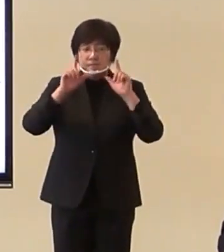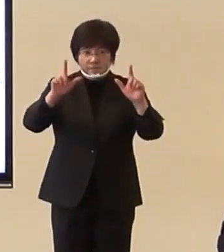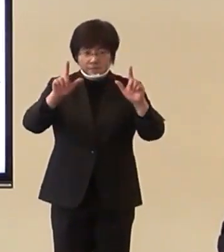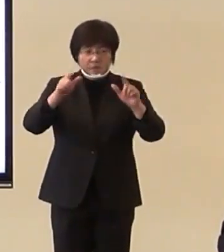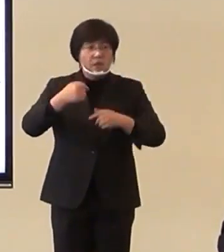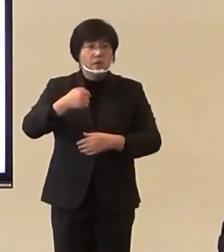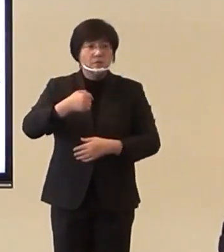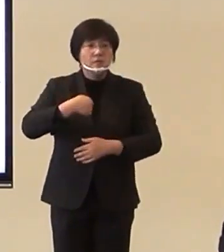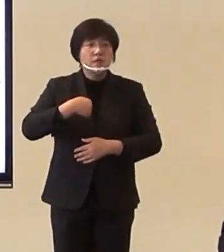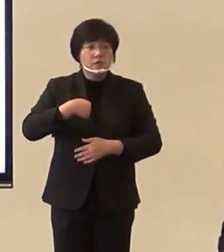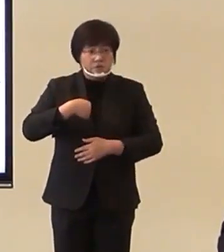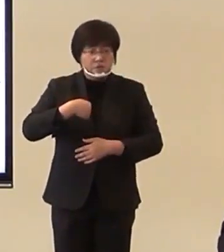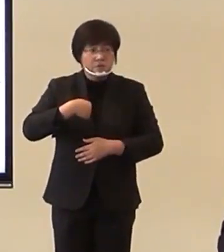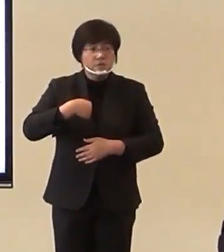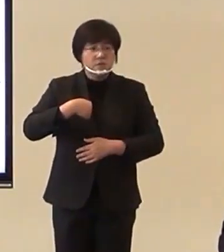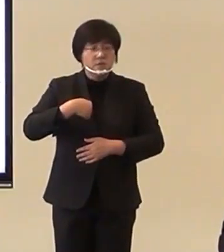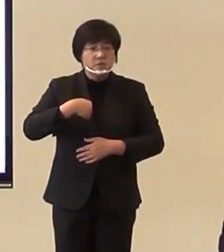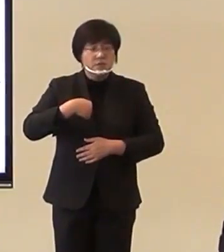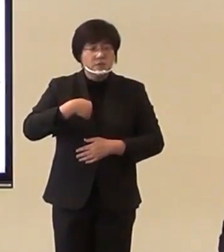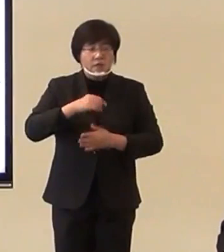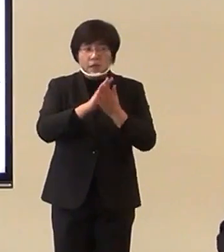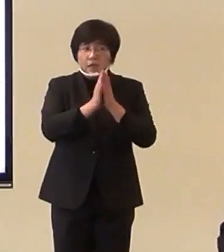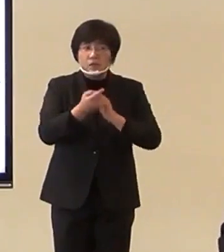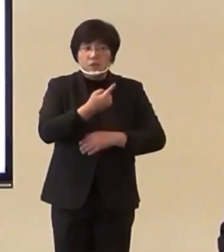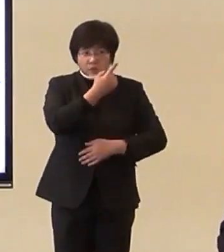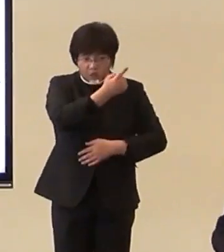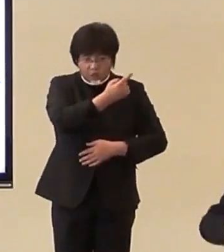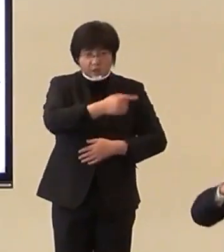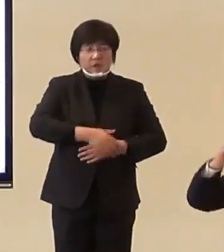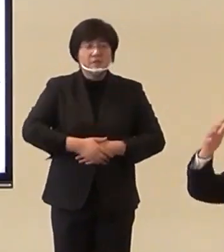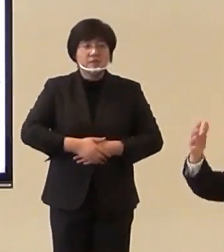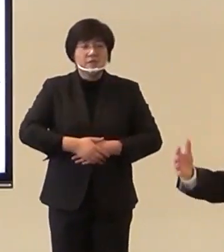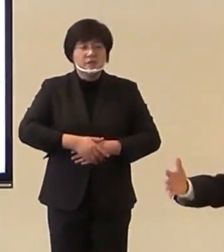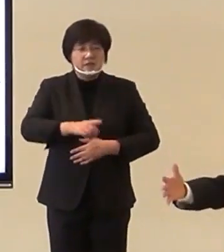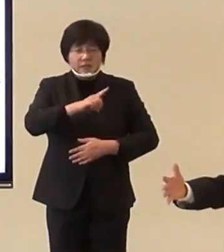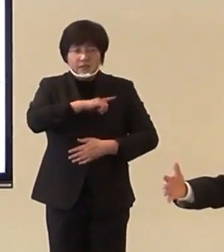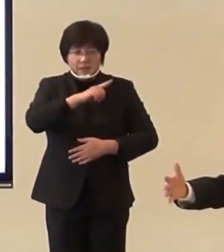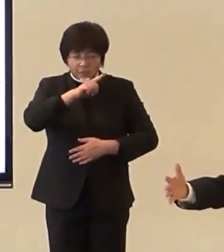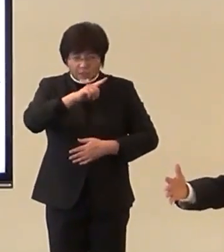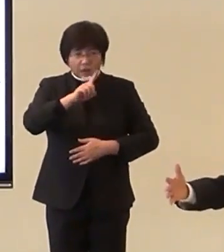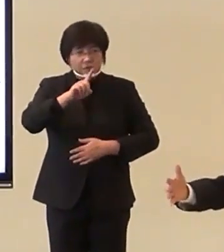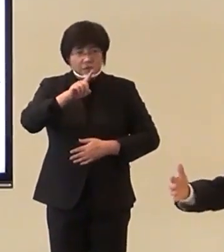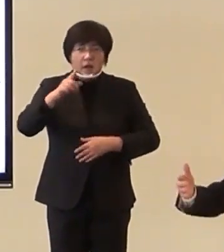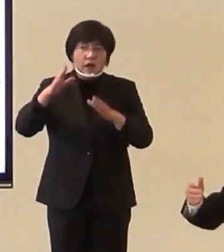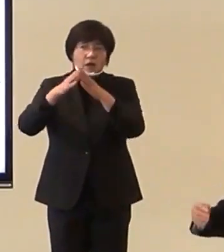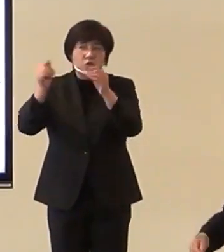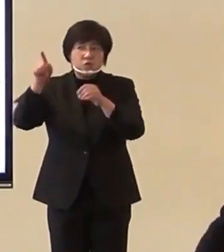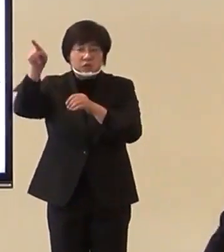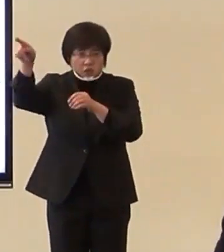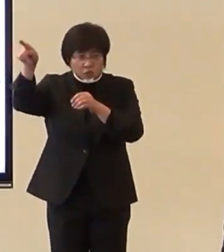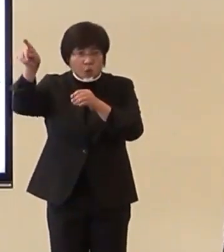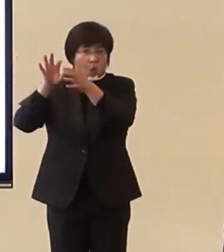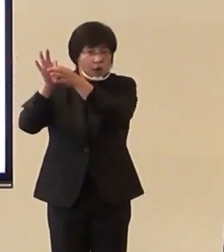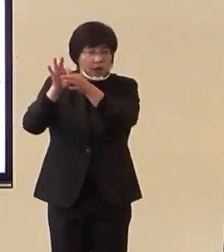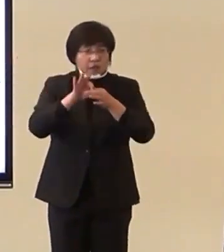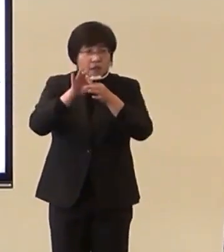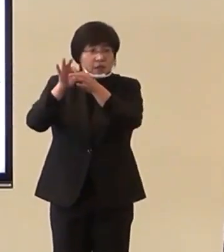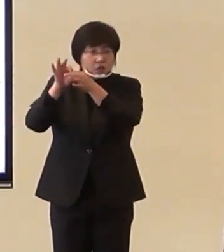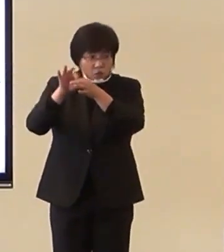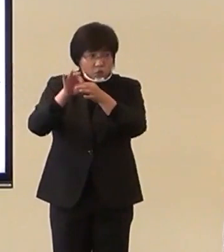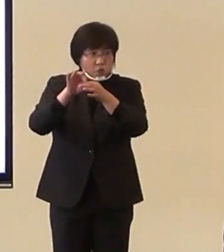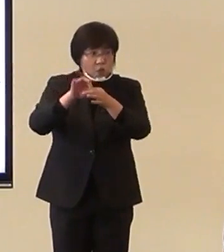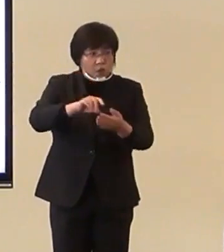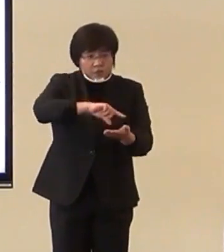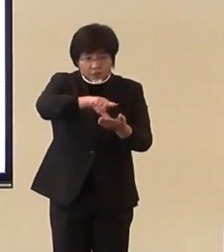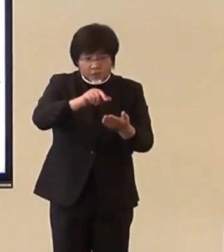っていうか、県でも行っております。で、一番のはですね、国と連携したら、じゃあ全部下まで行きますかということを